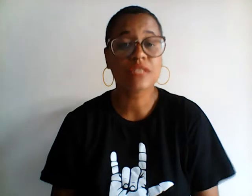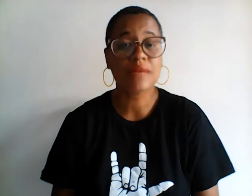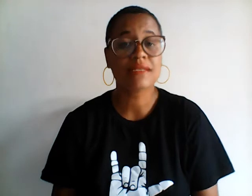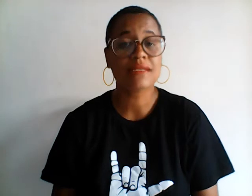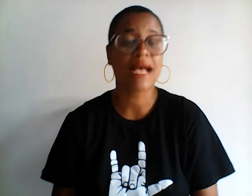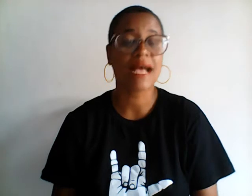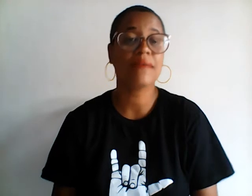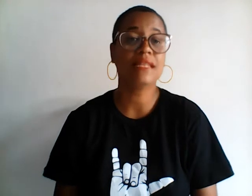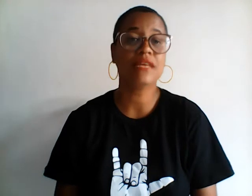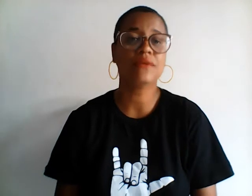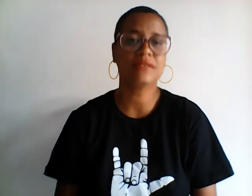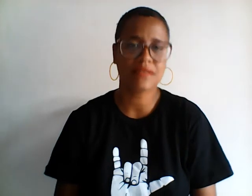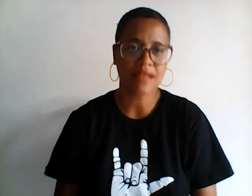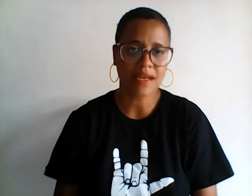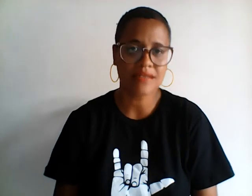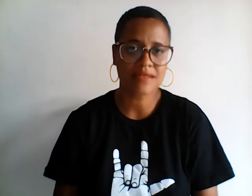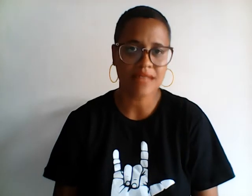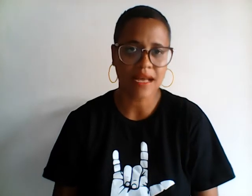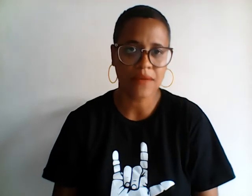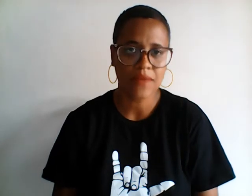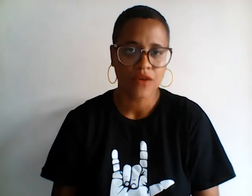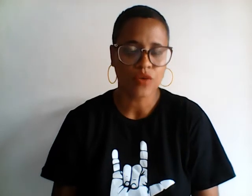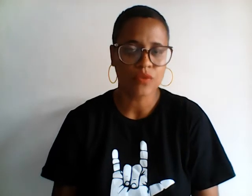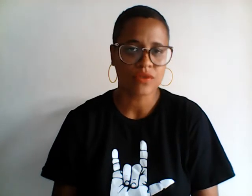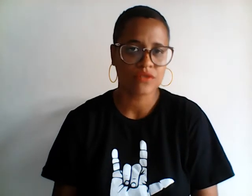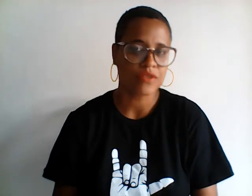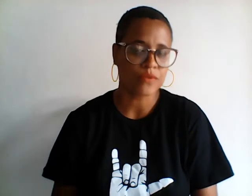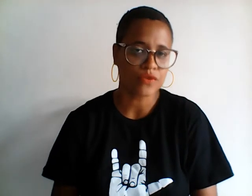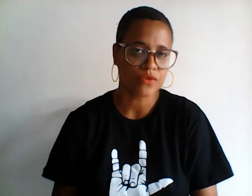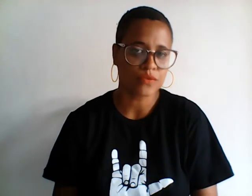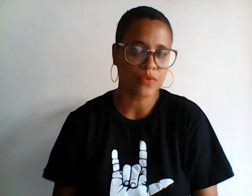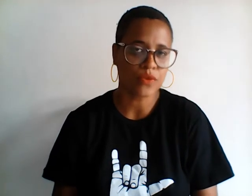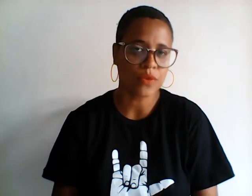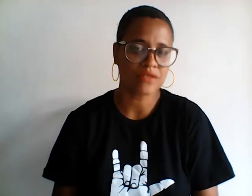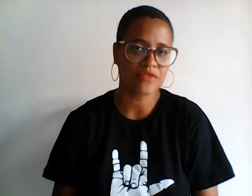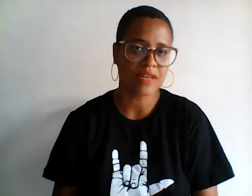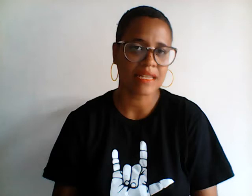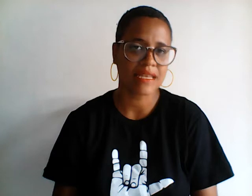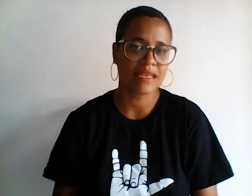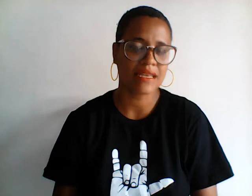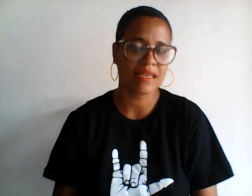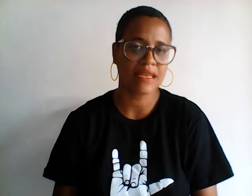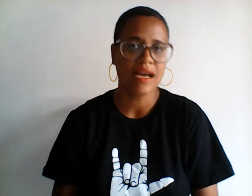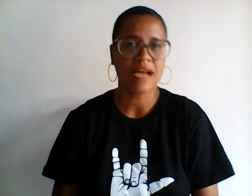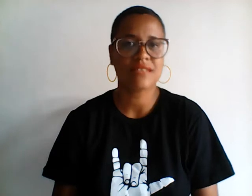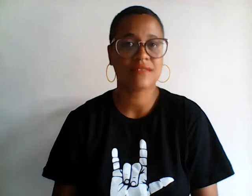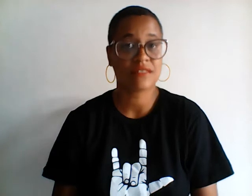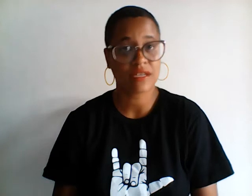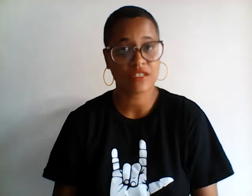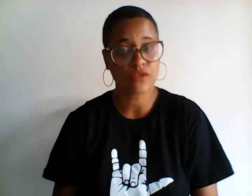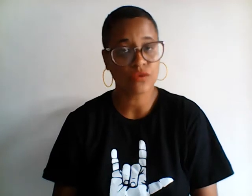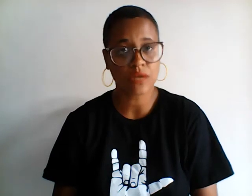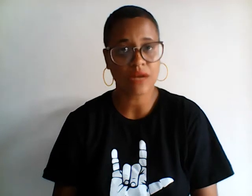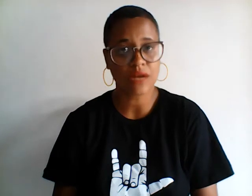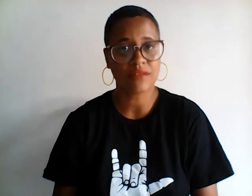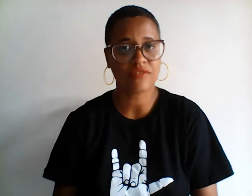também sabem língua de sinais, tá? Como nós vimos um pouco antes, eu falei que às vezes é uma questão cultural da família.